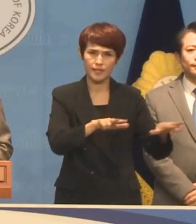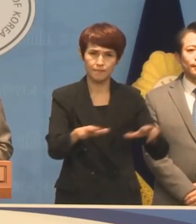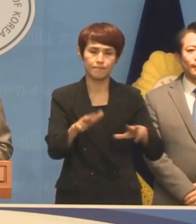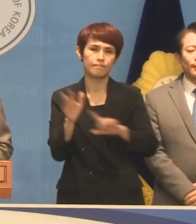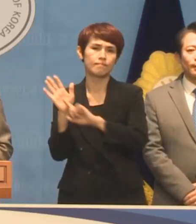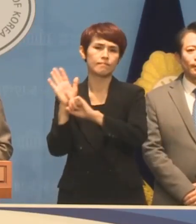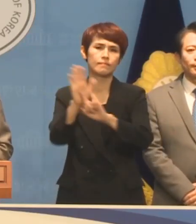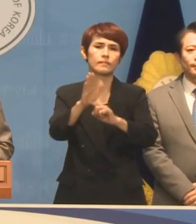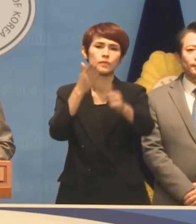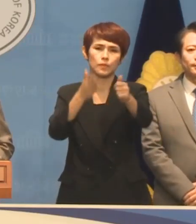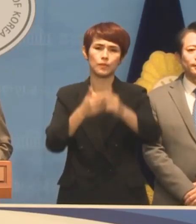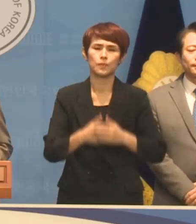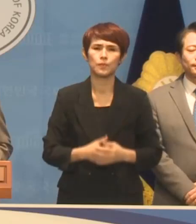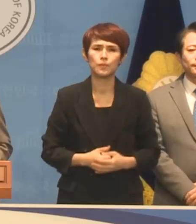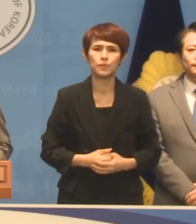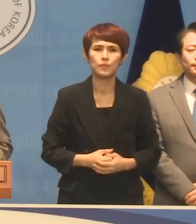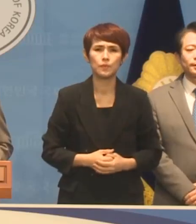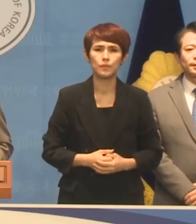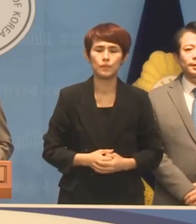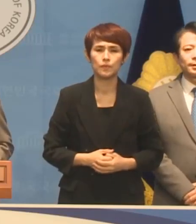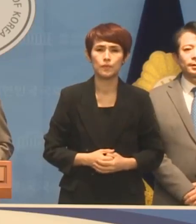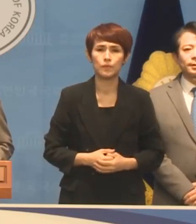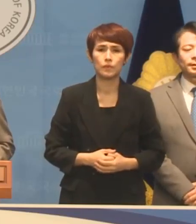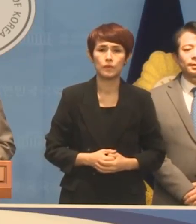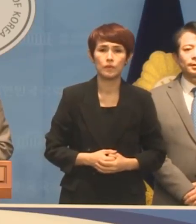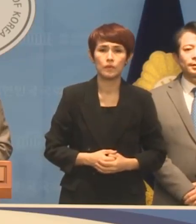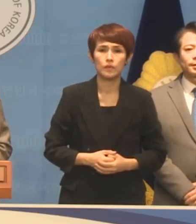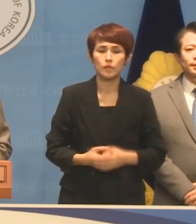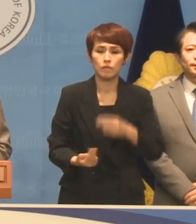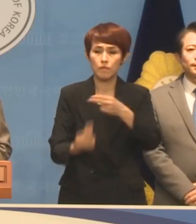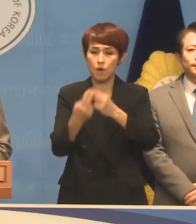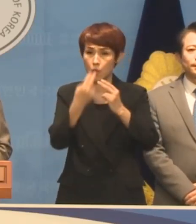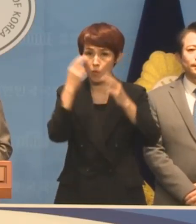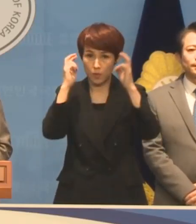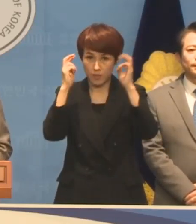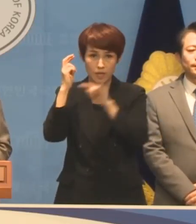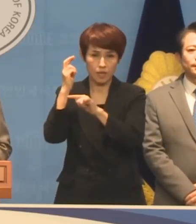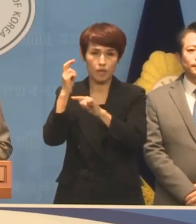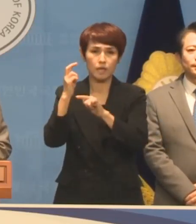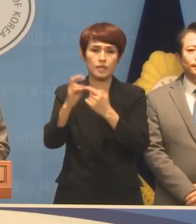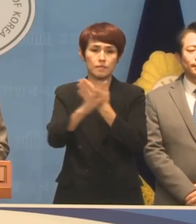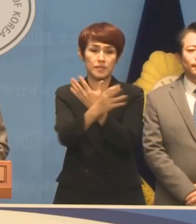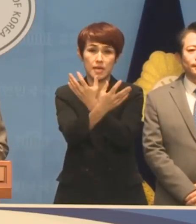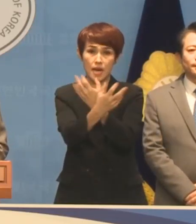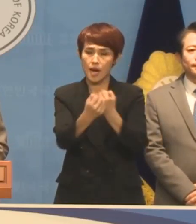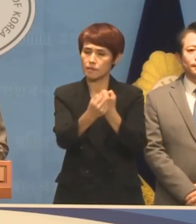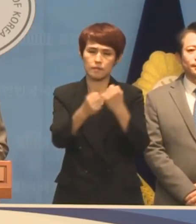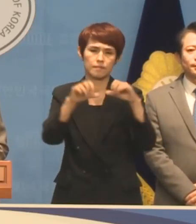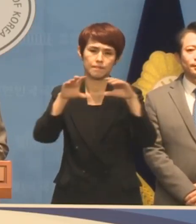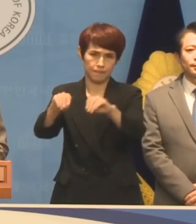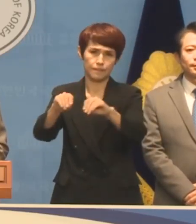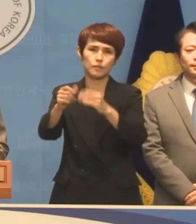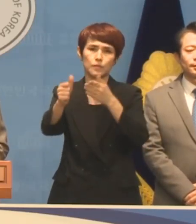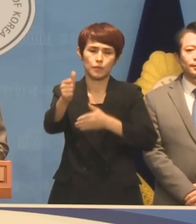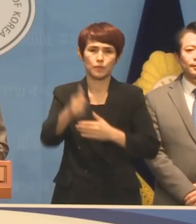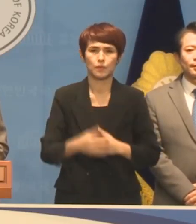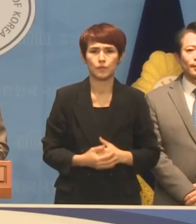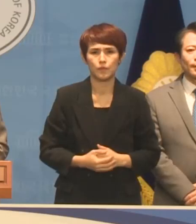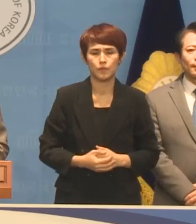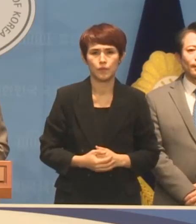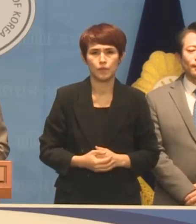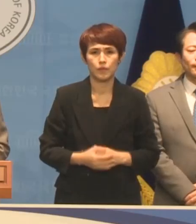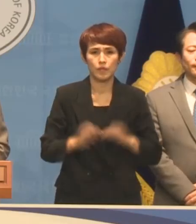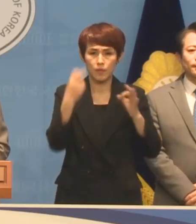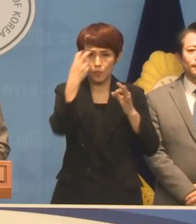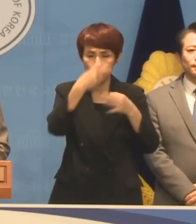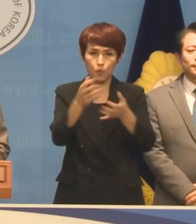즉각 발표하십시오. 그리고 예보는 수의계약 절차를 잠정 중단해야 합니다. 또한